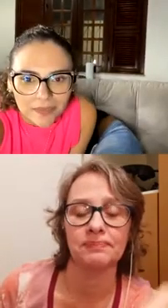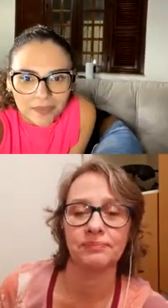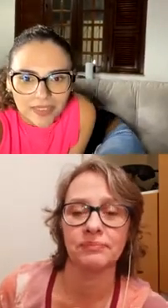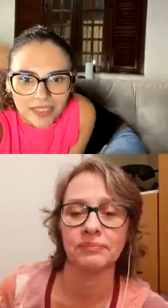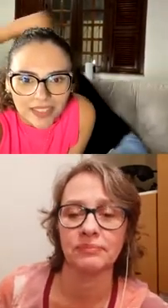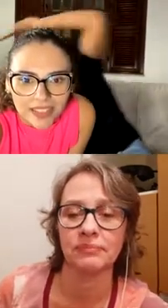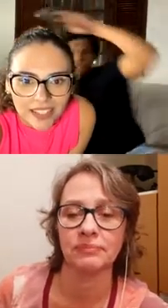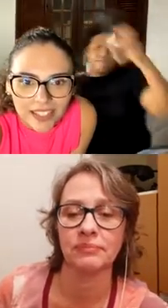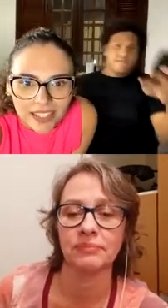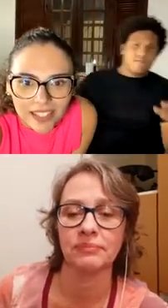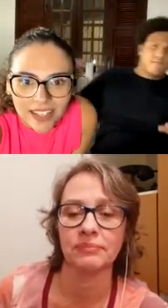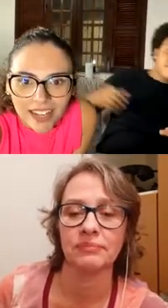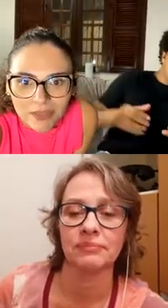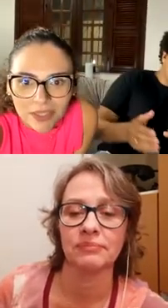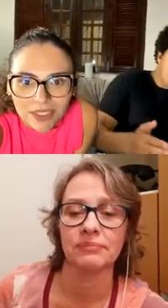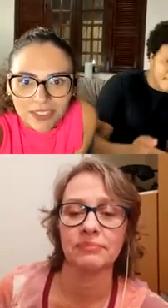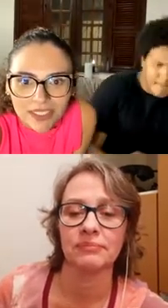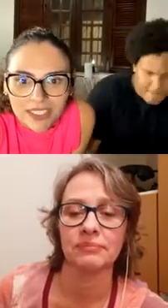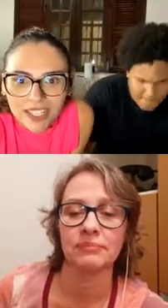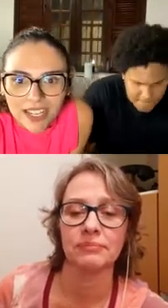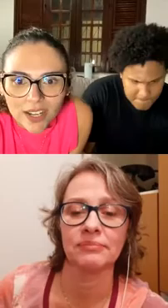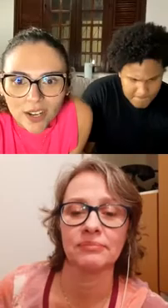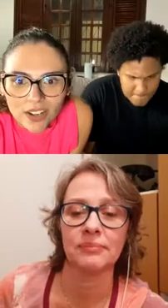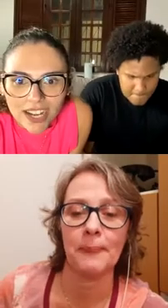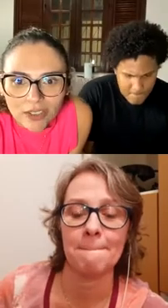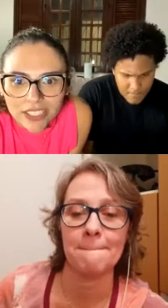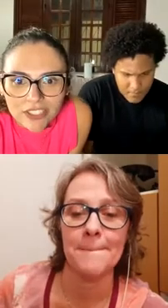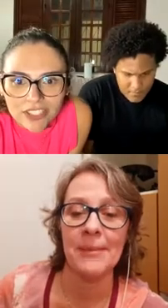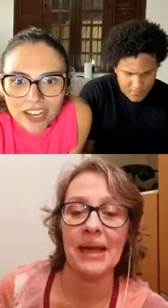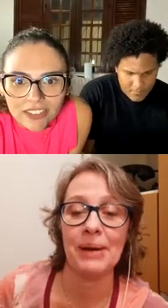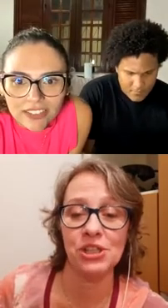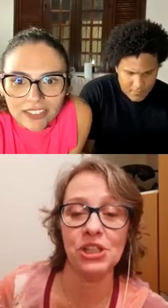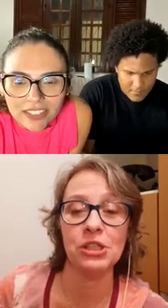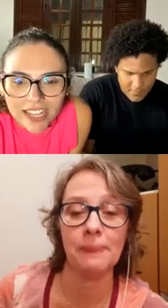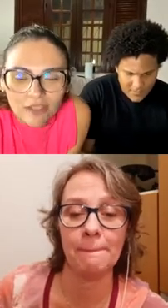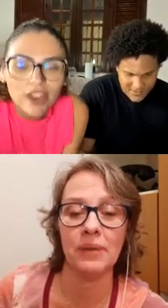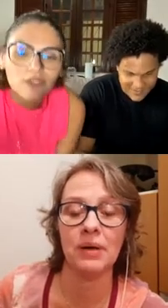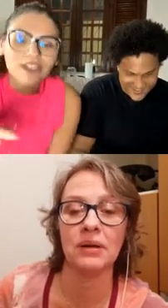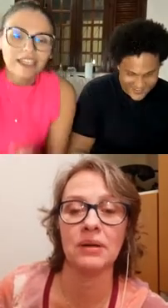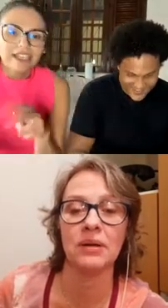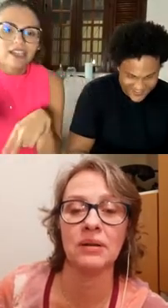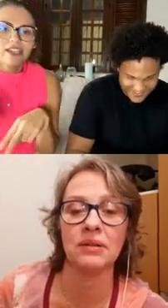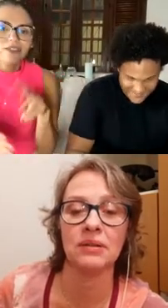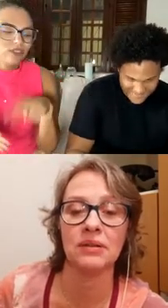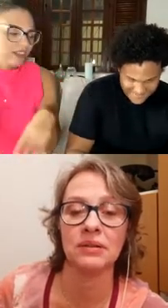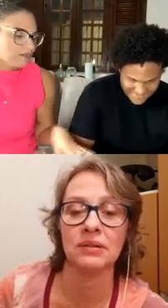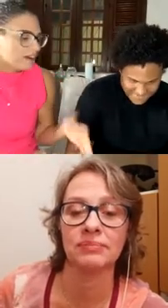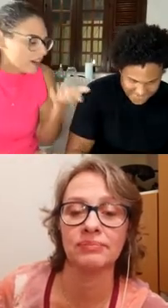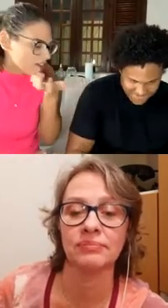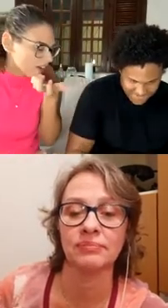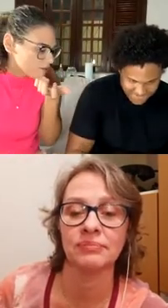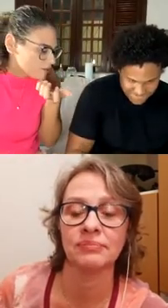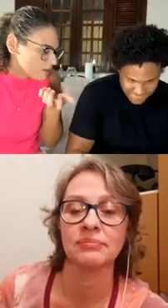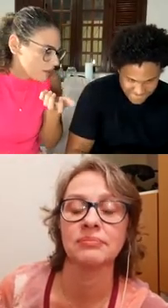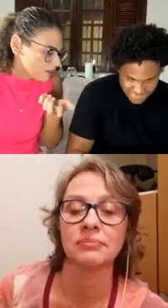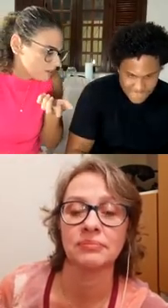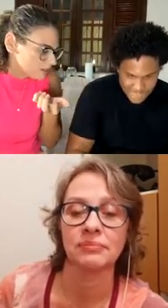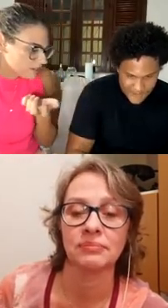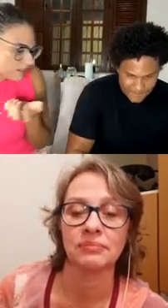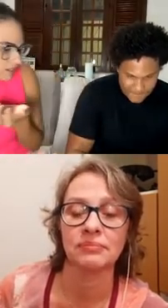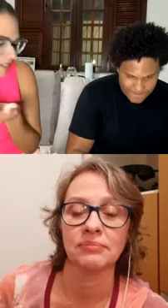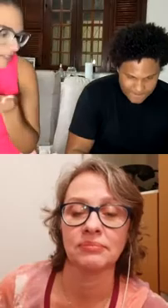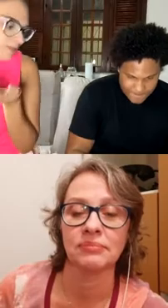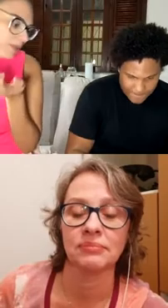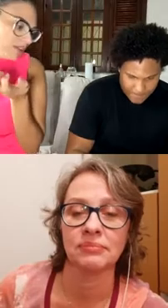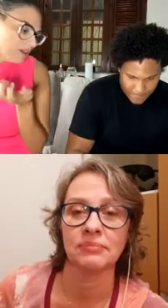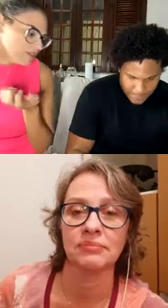peraí. Ai, meu Deus. Colocar um dente de alho. Gente... Eu vou ler. Gravar áudio, melhor.